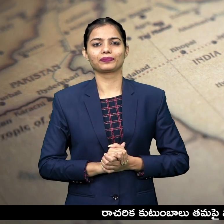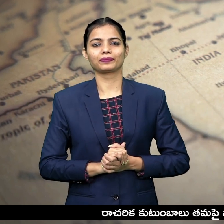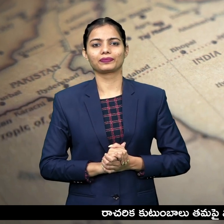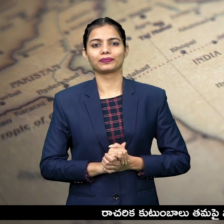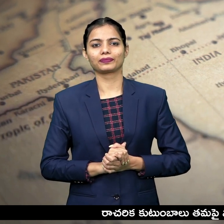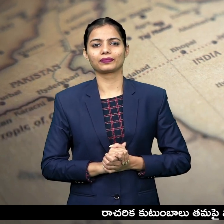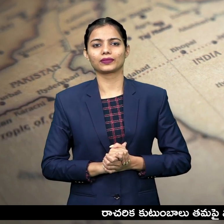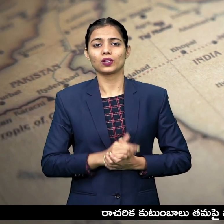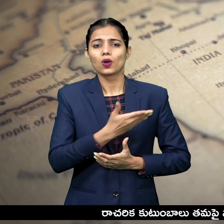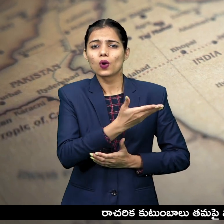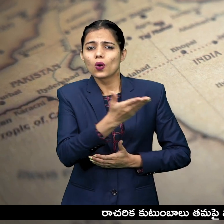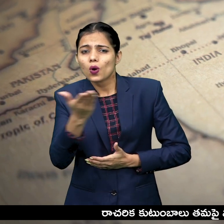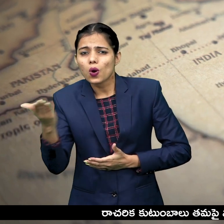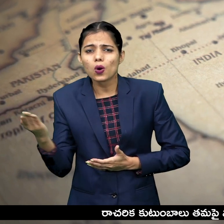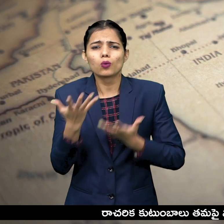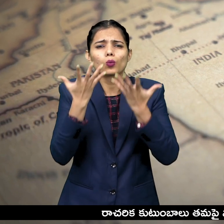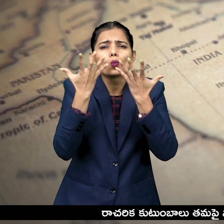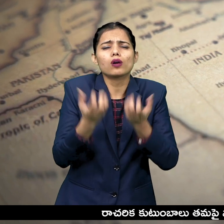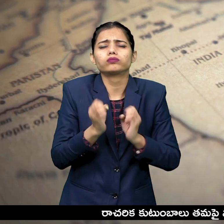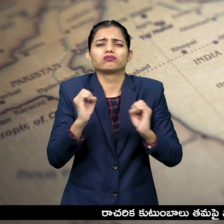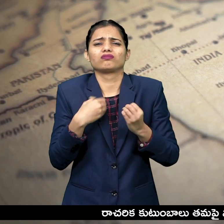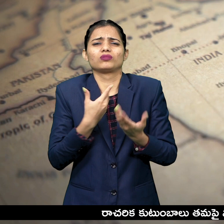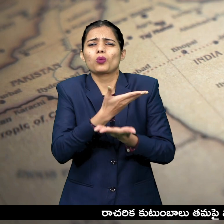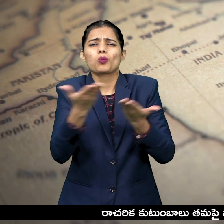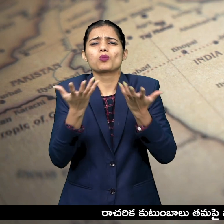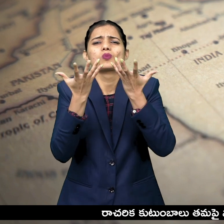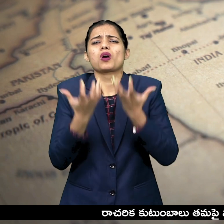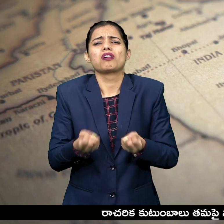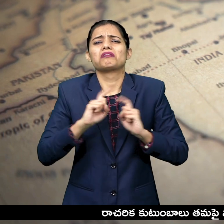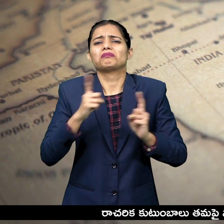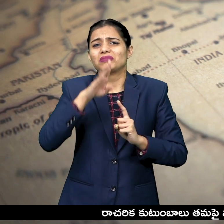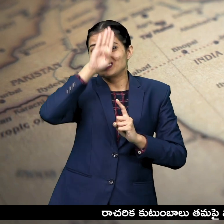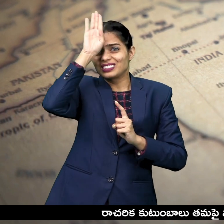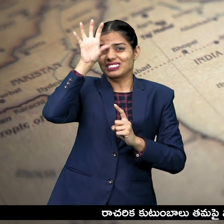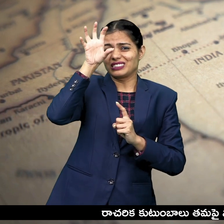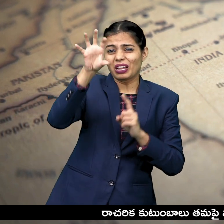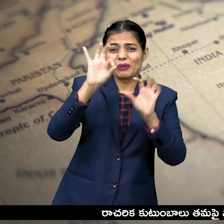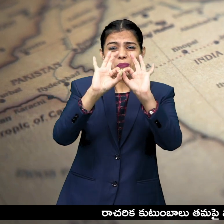రాచరిక కుటుంబాలు తమపై పాలన కొనసాగించాలని వారు కోరుకోలేదు.